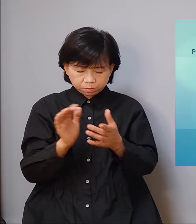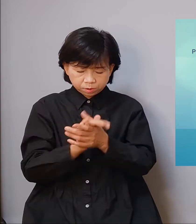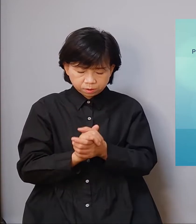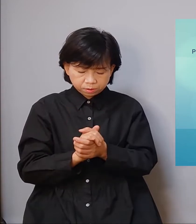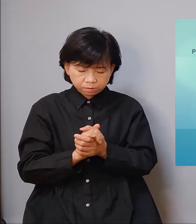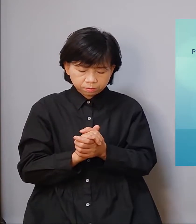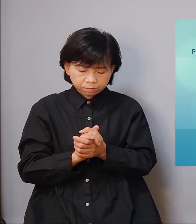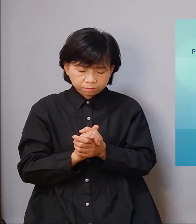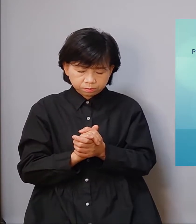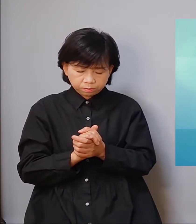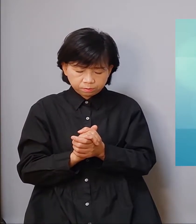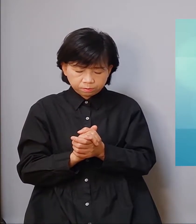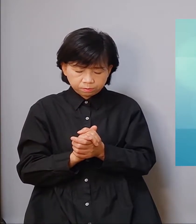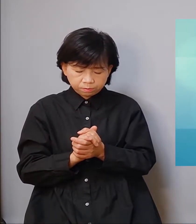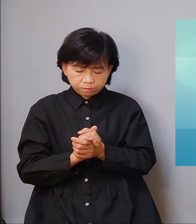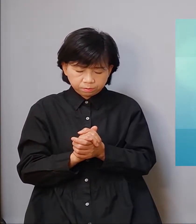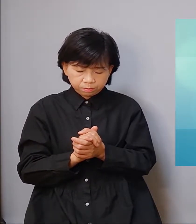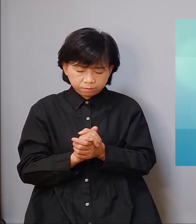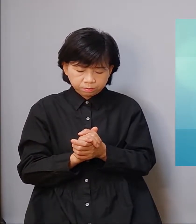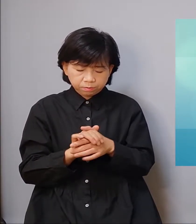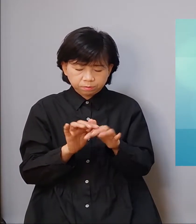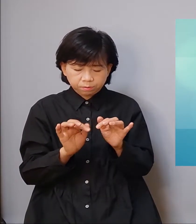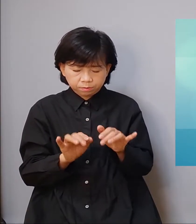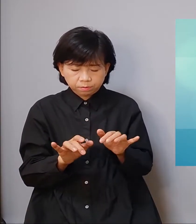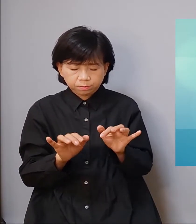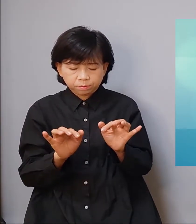기도드립니다. 아멘.